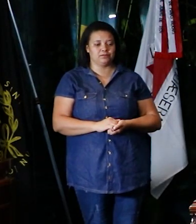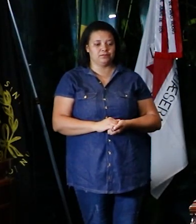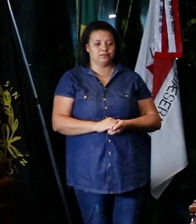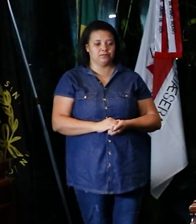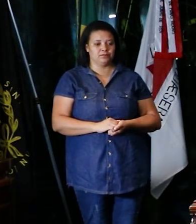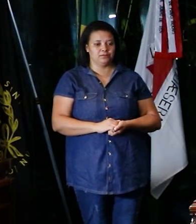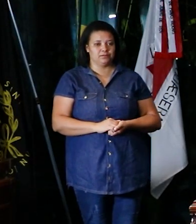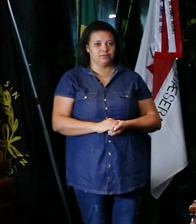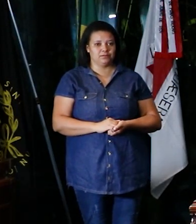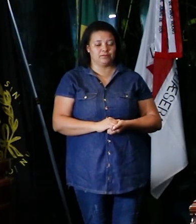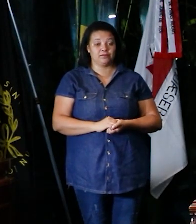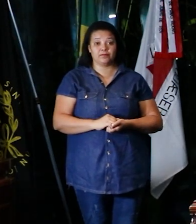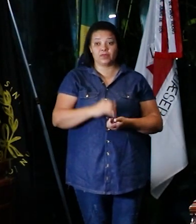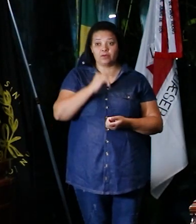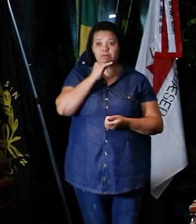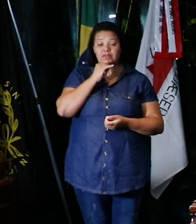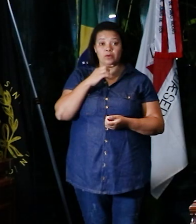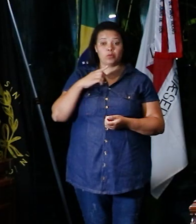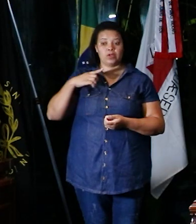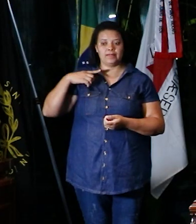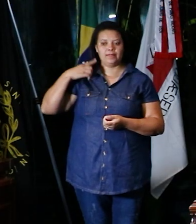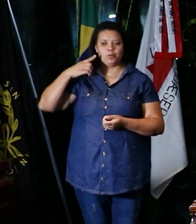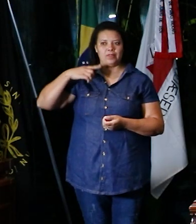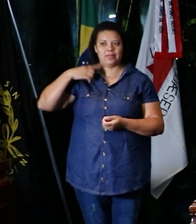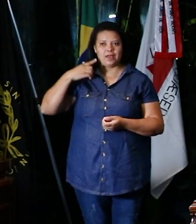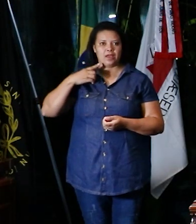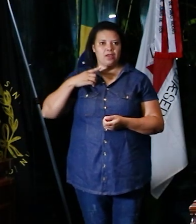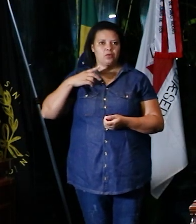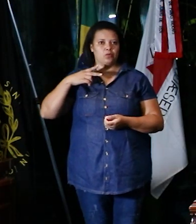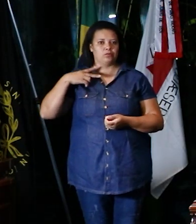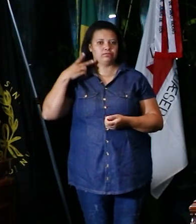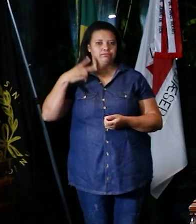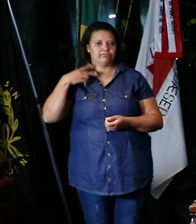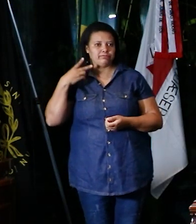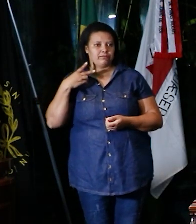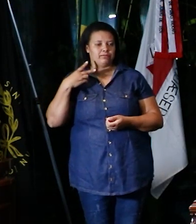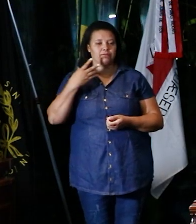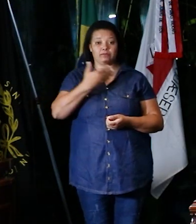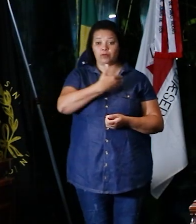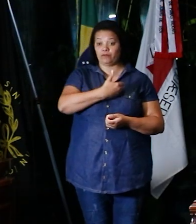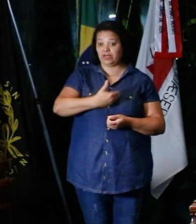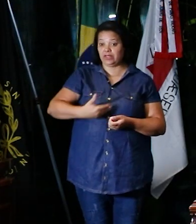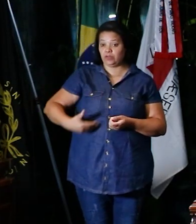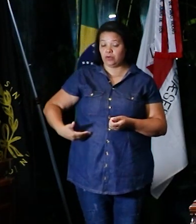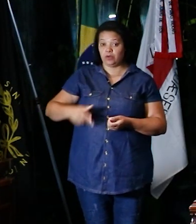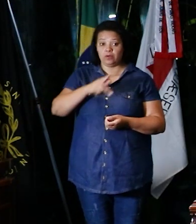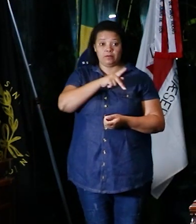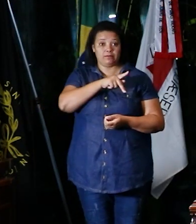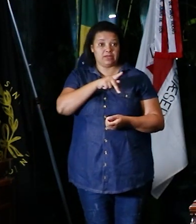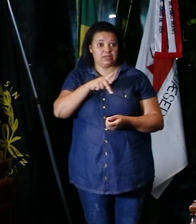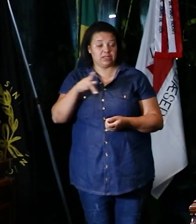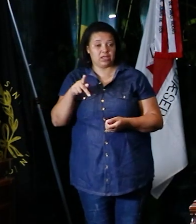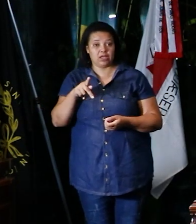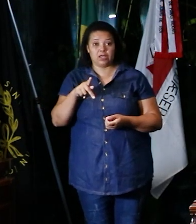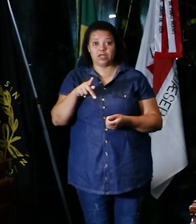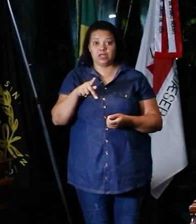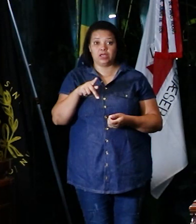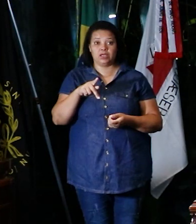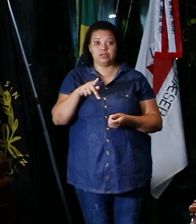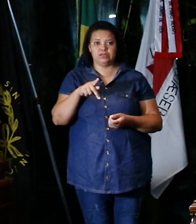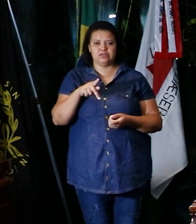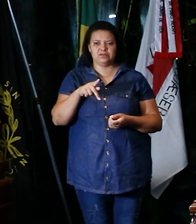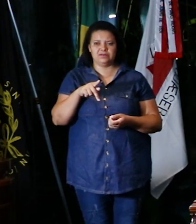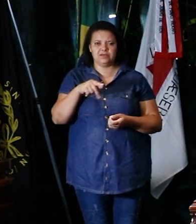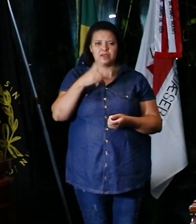imagina, o deputado, o vereador, sei lá, o governador, o presidente da República, como sábios